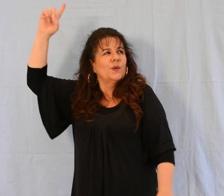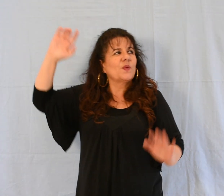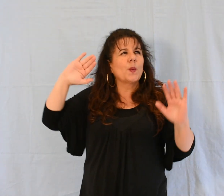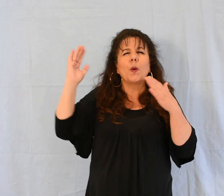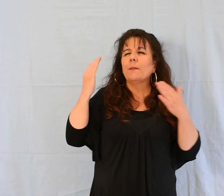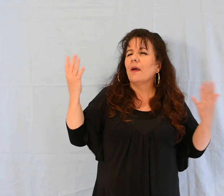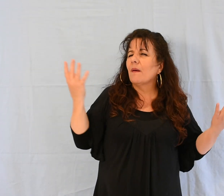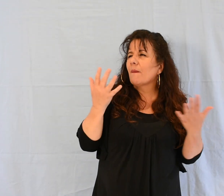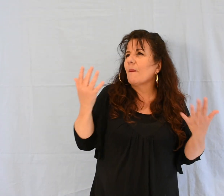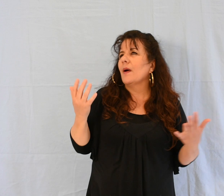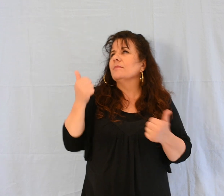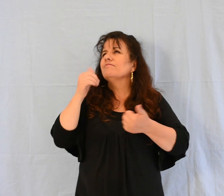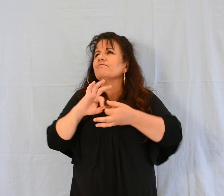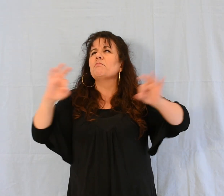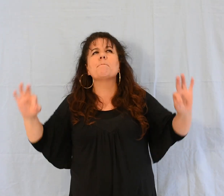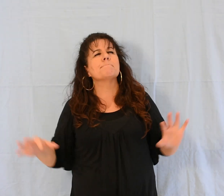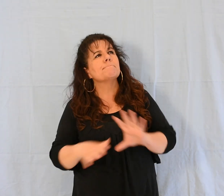Par quelle parabole pouvons-nous le représenter ?